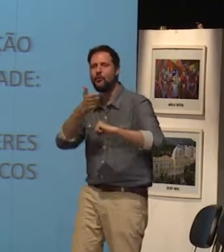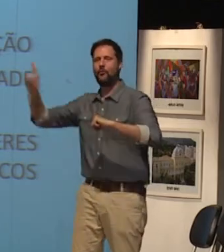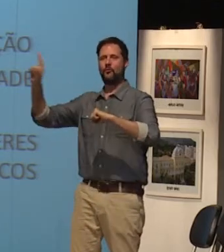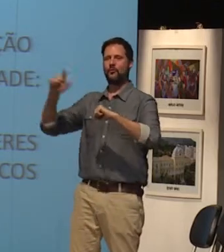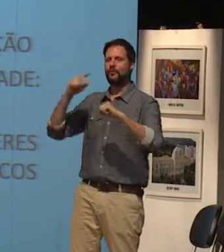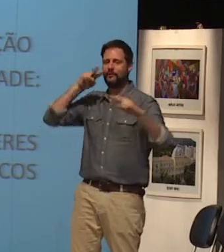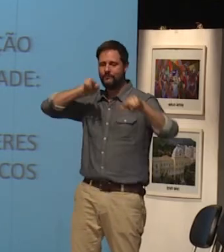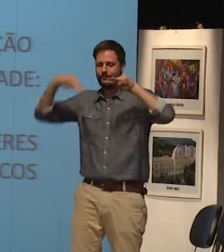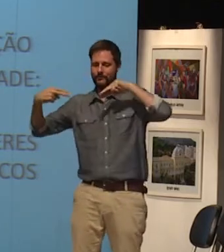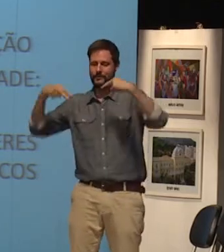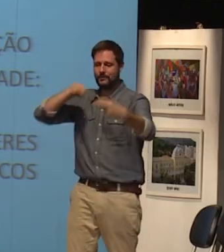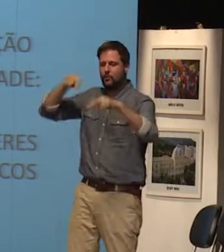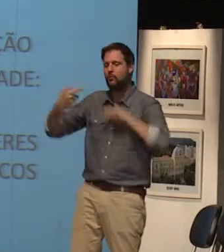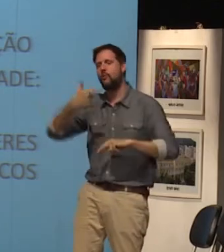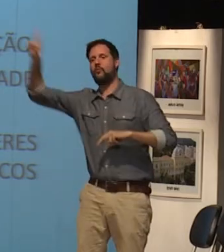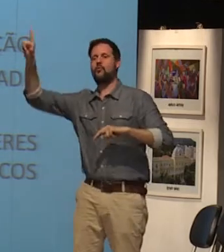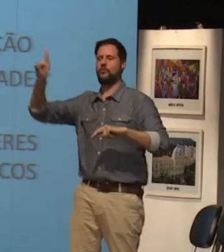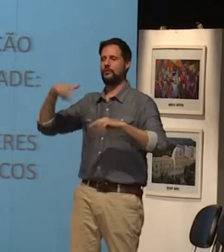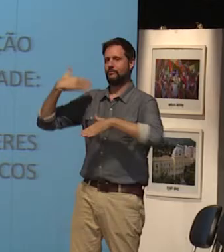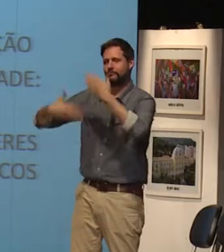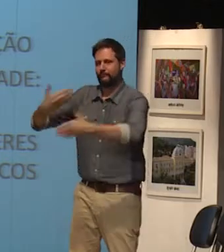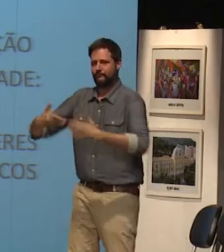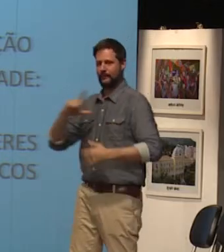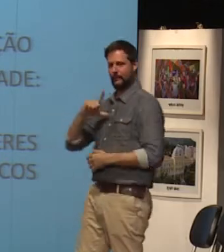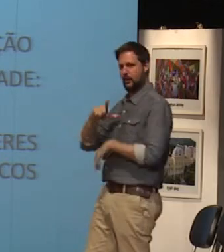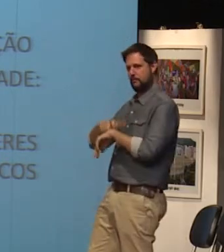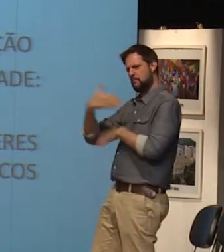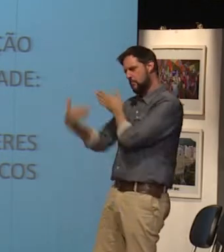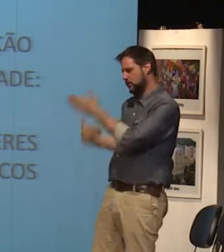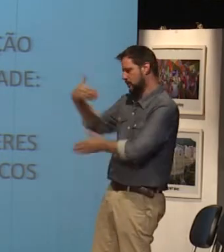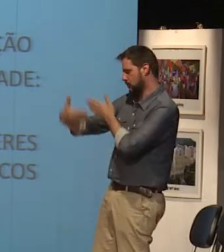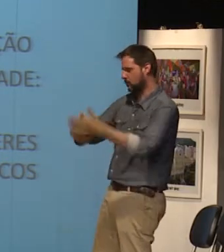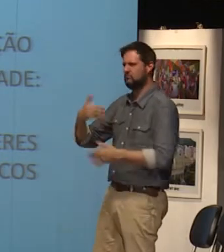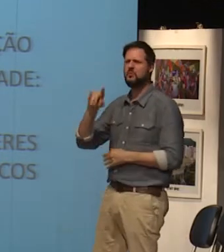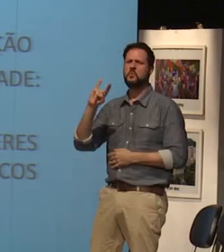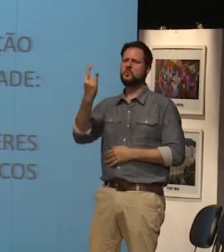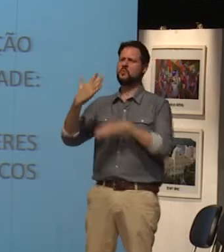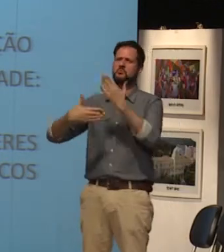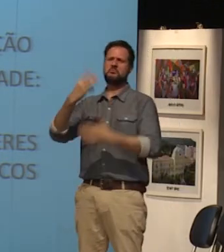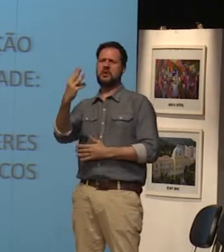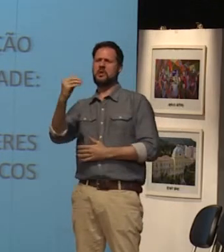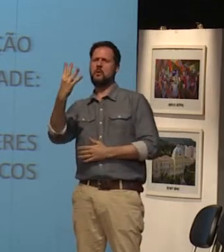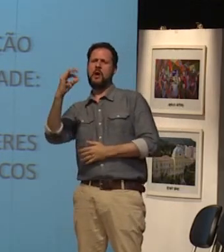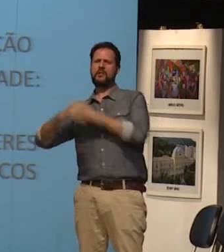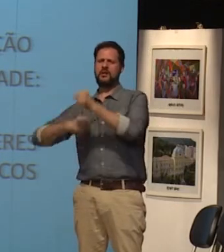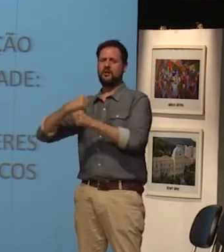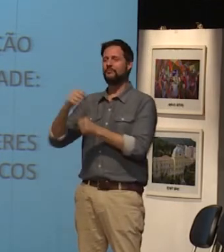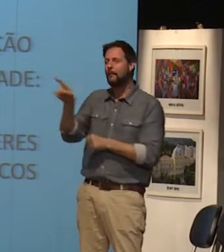saberes, esses conhecimentos, essas perspectivas. Então, a gente foi evoluindo através de conhecimento.